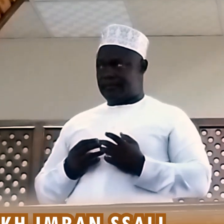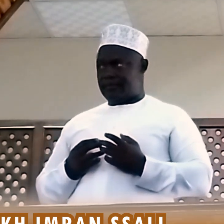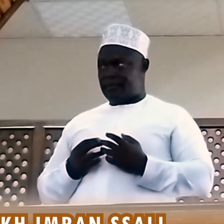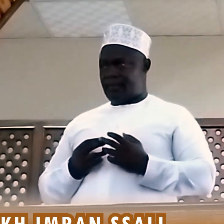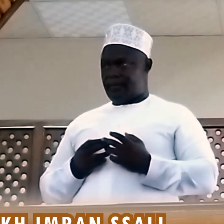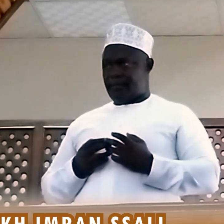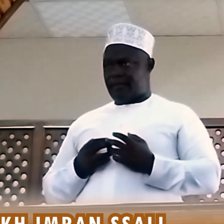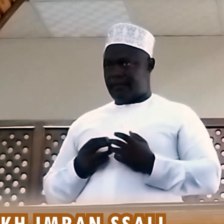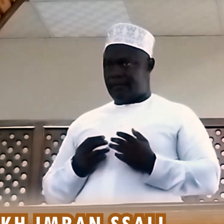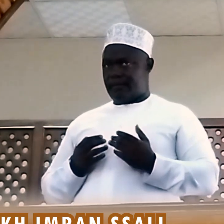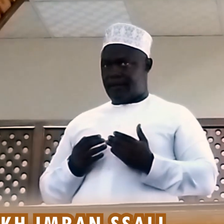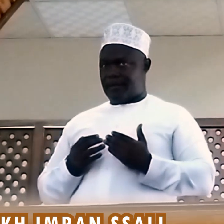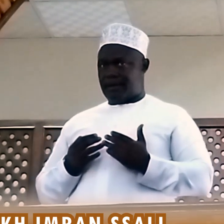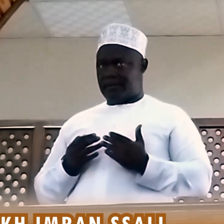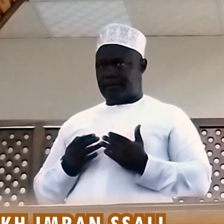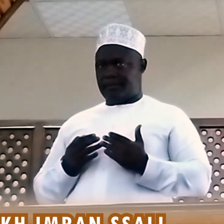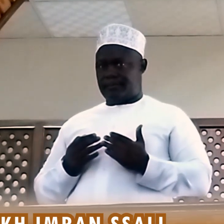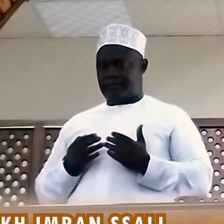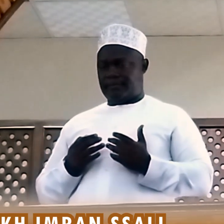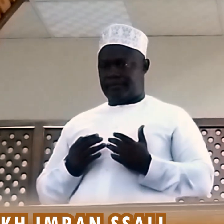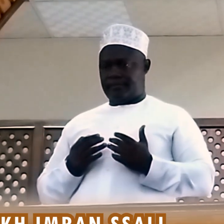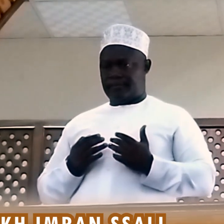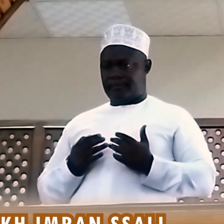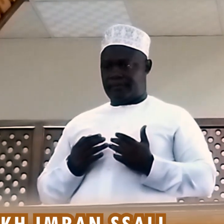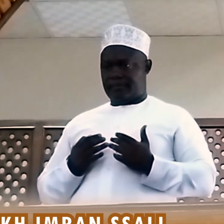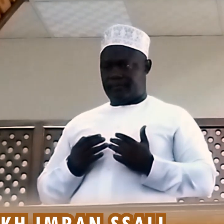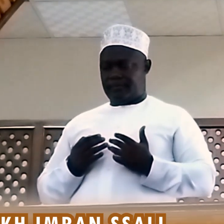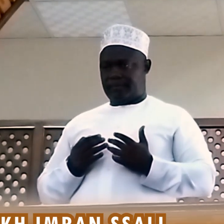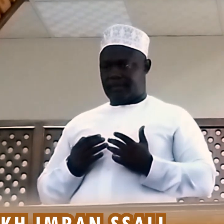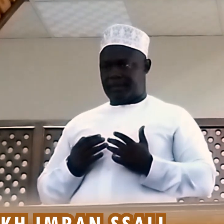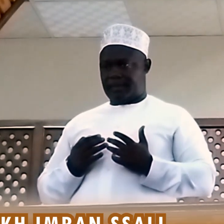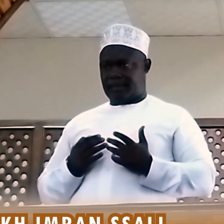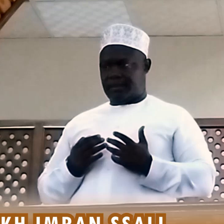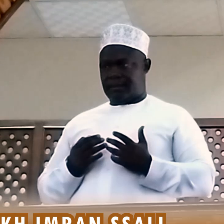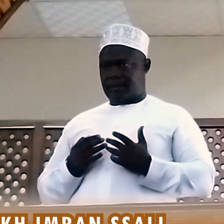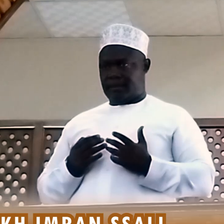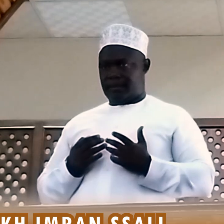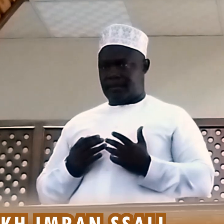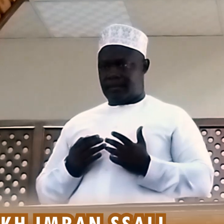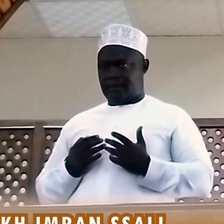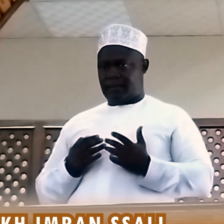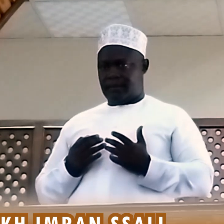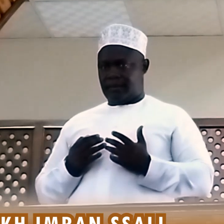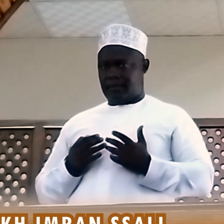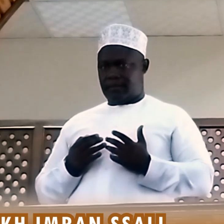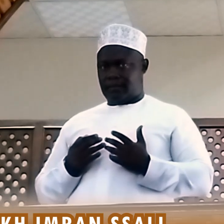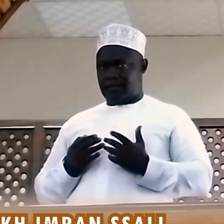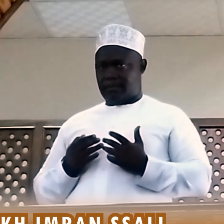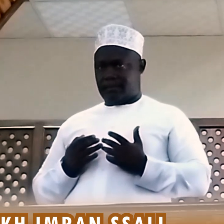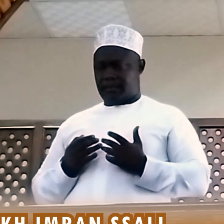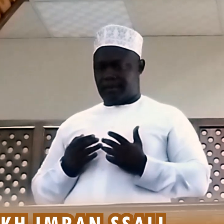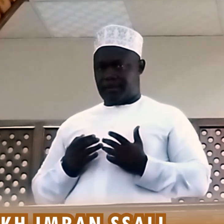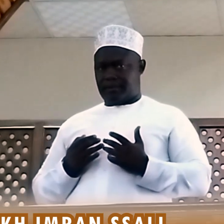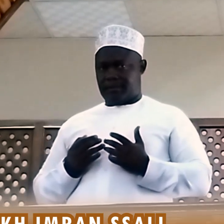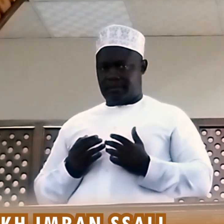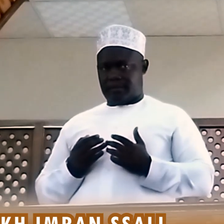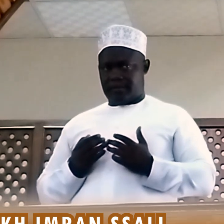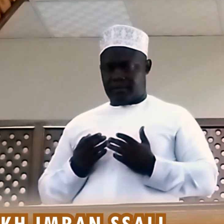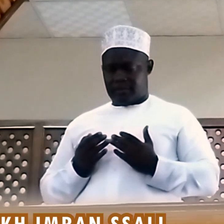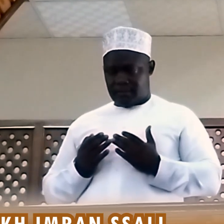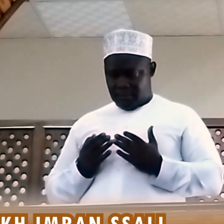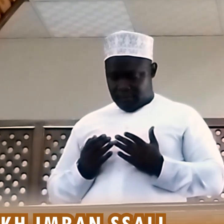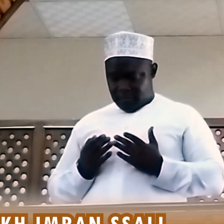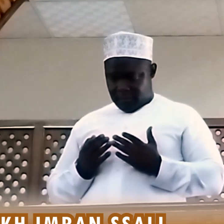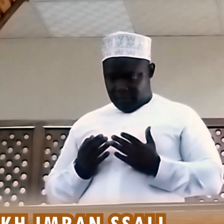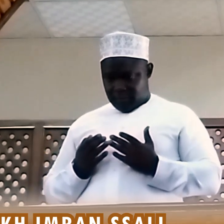بكر وعمر وعثمان وعلي وعن بقية الصحابة أجمعين اللهم إنا نسألك بأننا نعلم